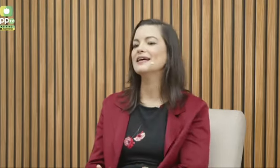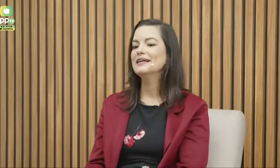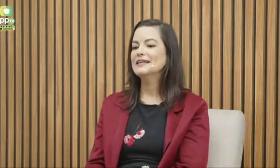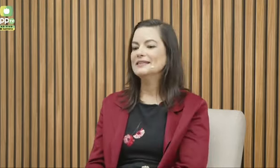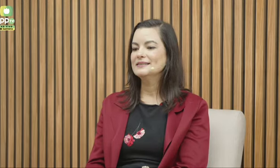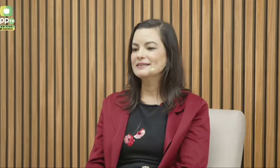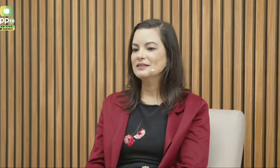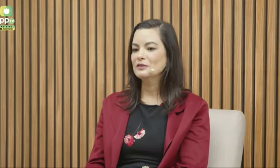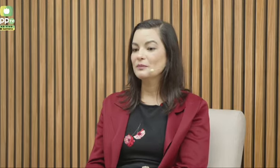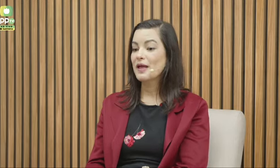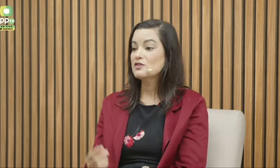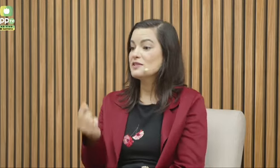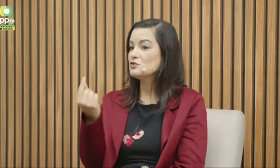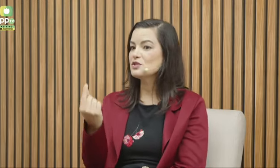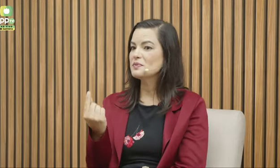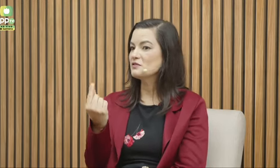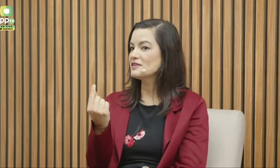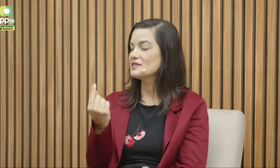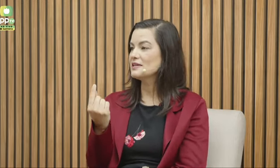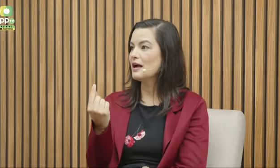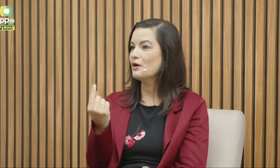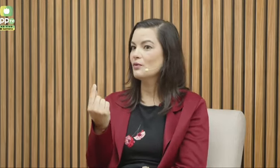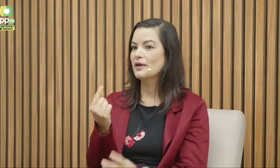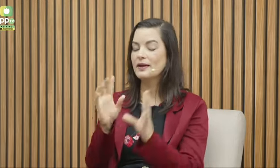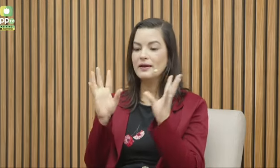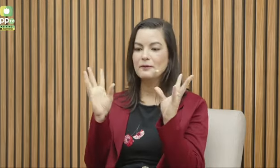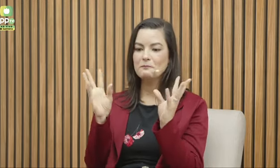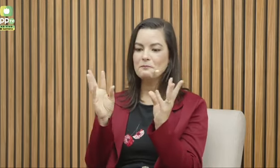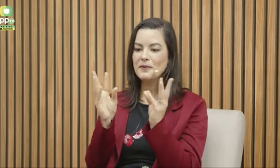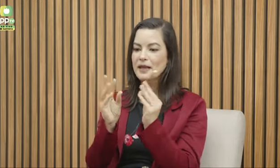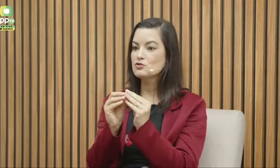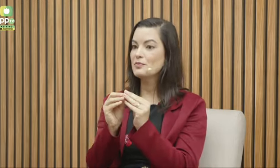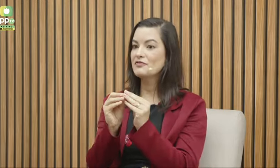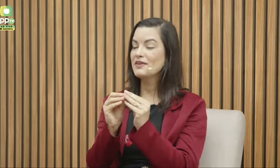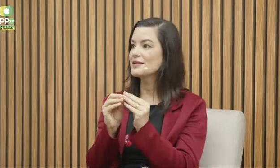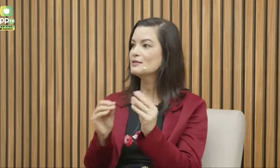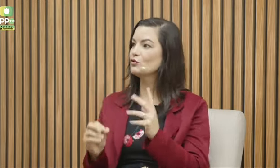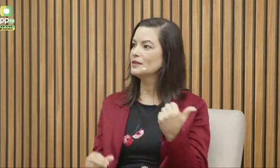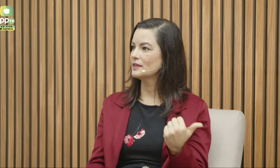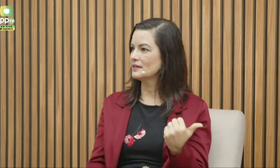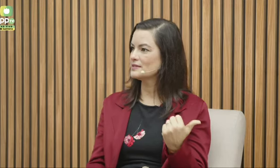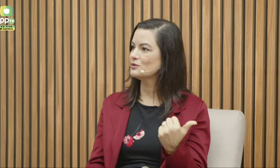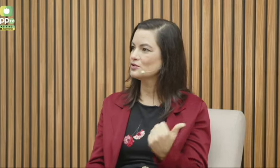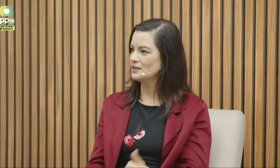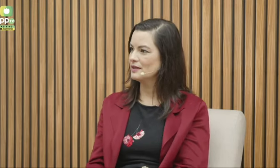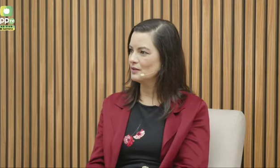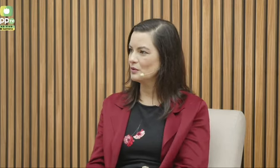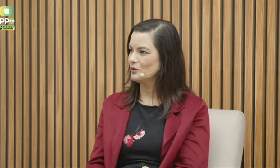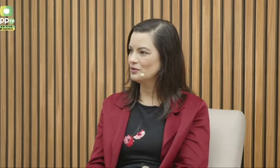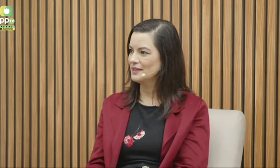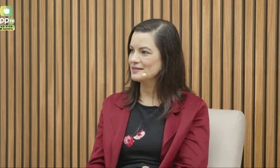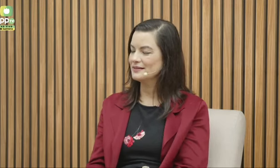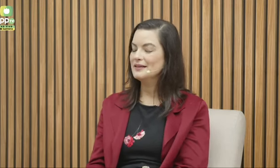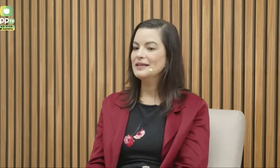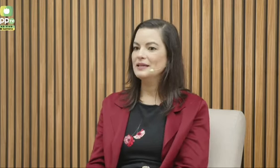né? Então, às vezes uma expressão facial resume a frase toda que está sendo dita em língua portuguesa. E